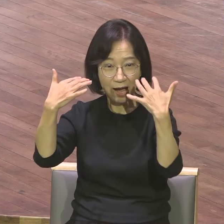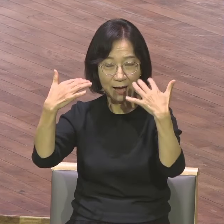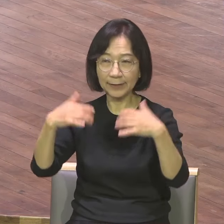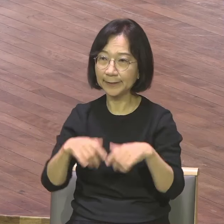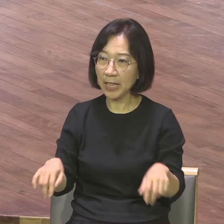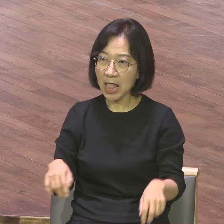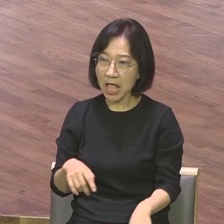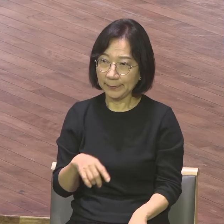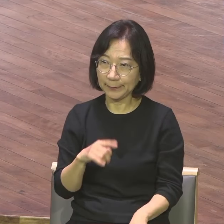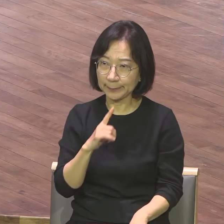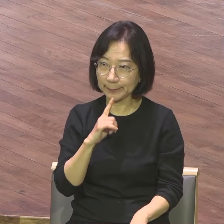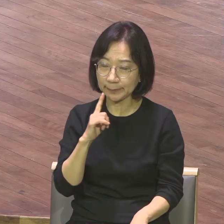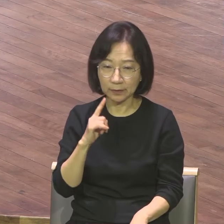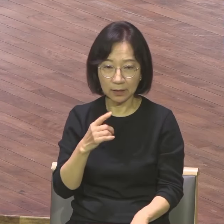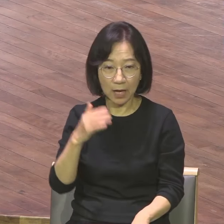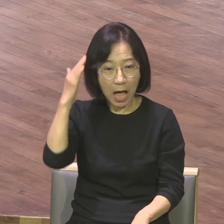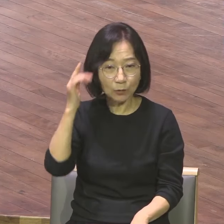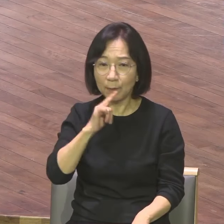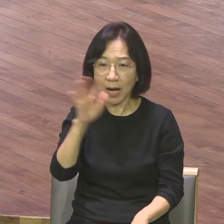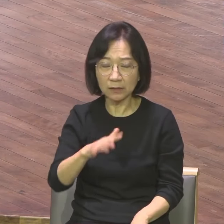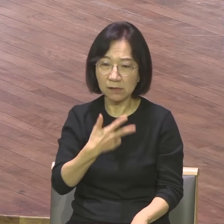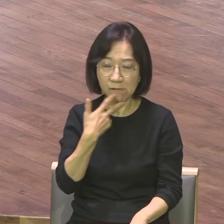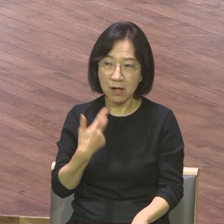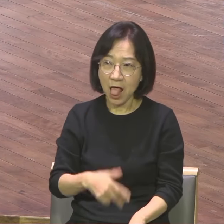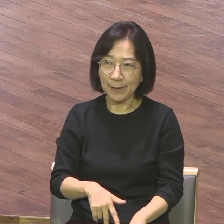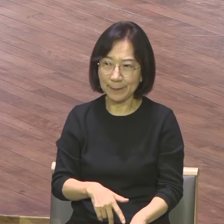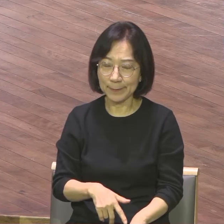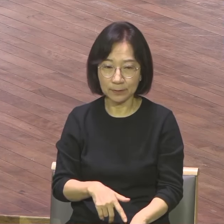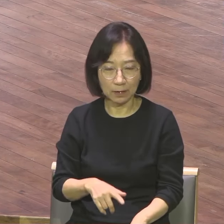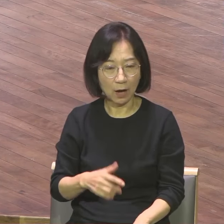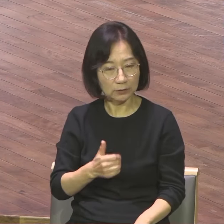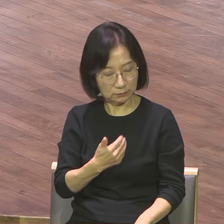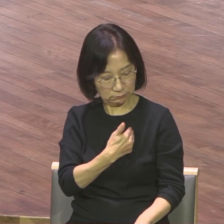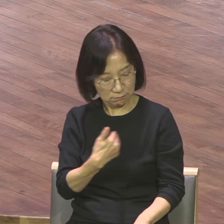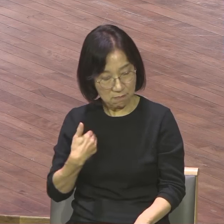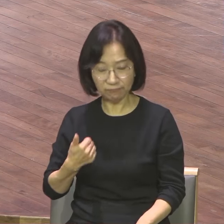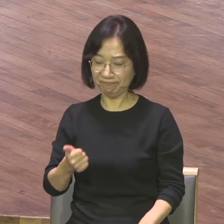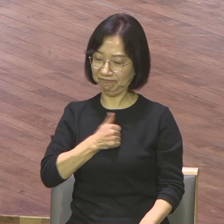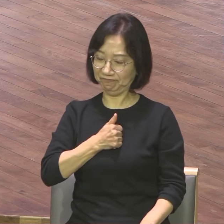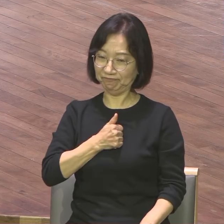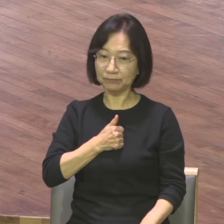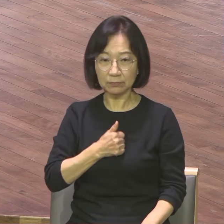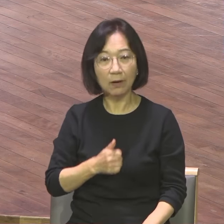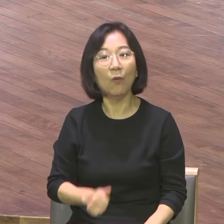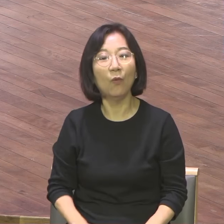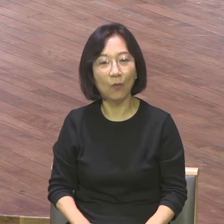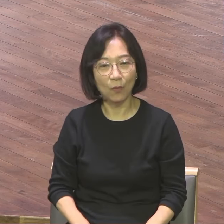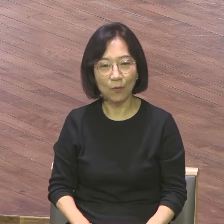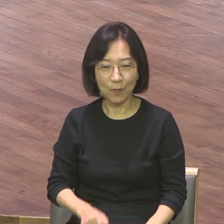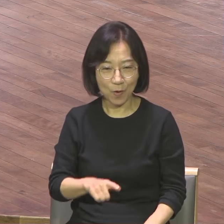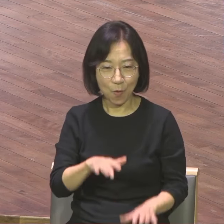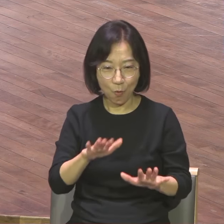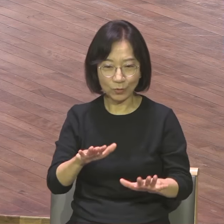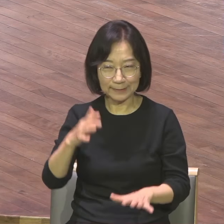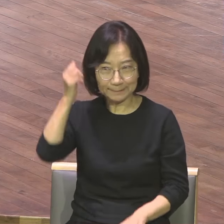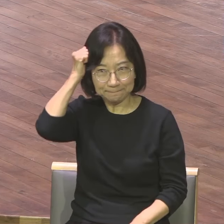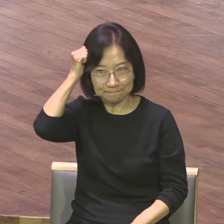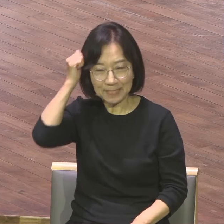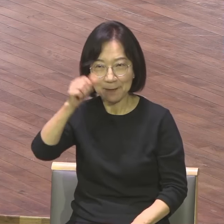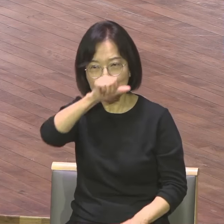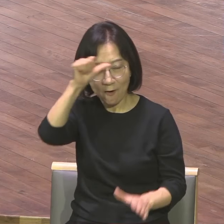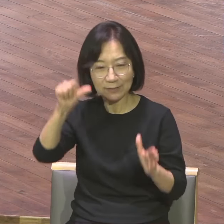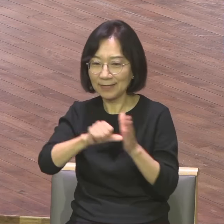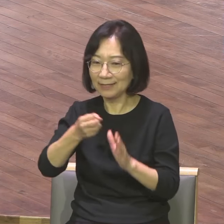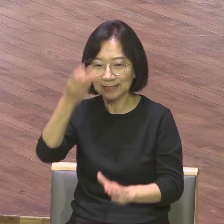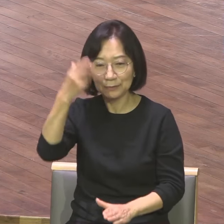준비한 영어로 한국말도 아니고 그렇게 한다. 엄청난 자신감 심어주는 거요. 평생 못 있는 현장이에요.